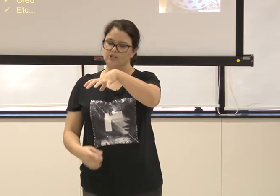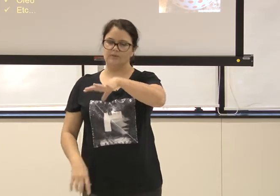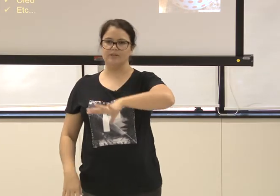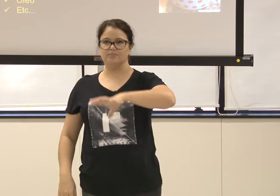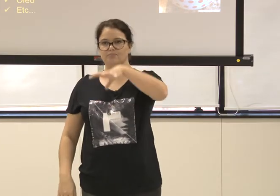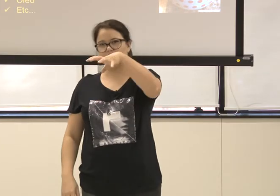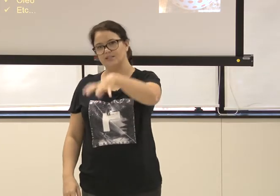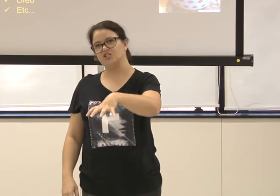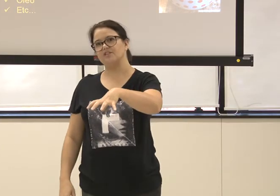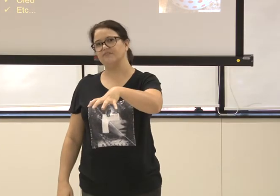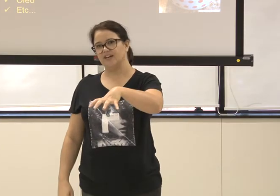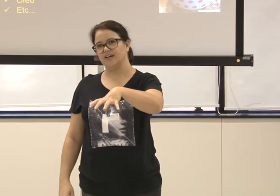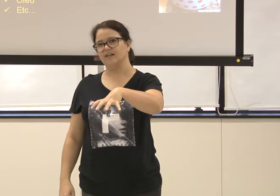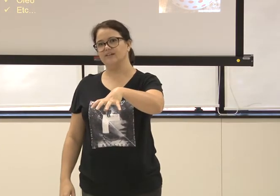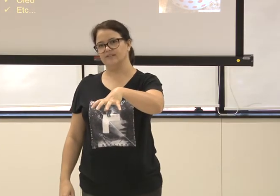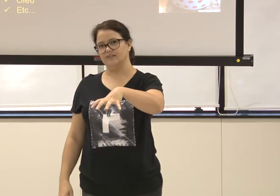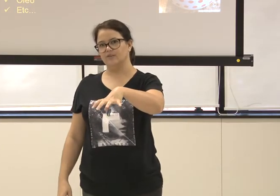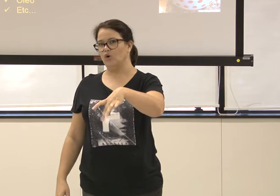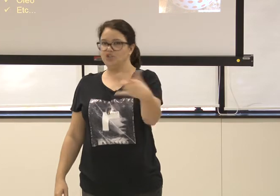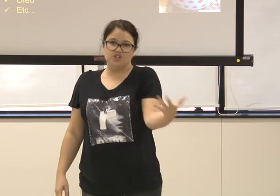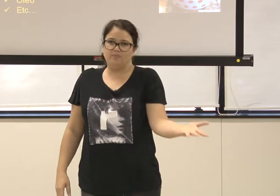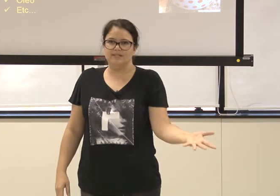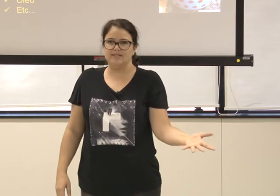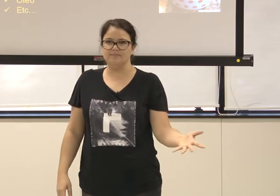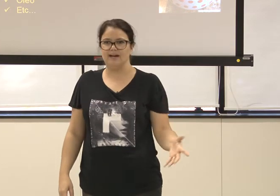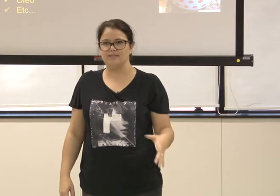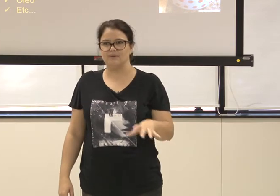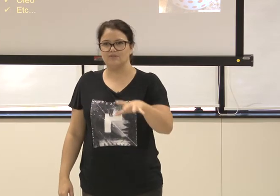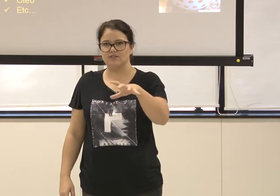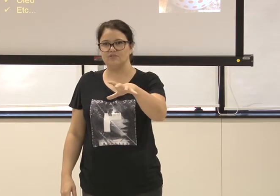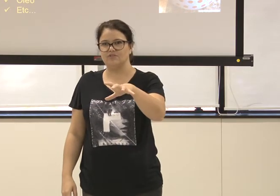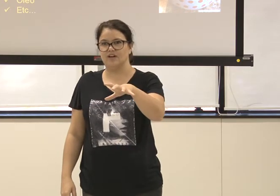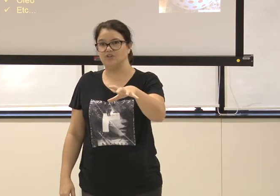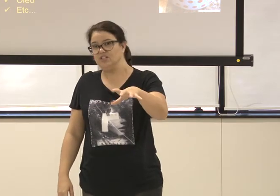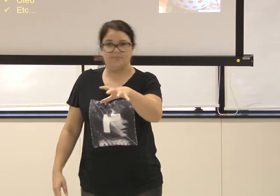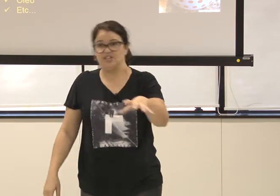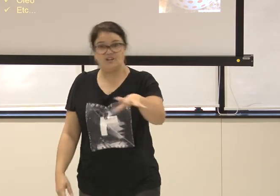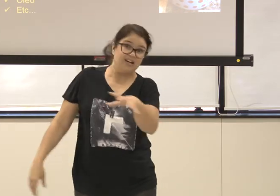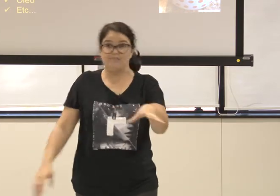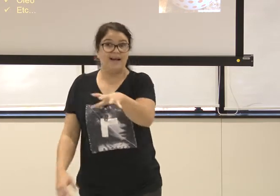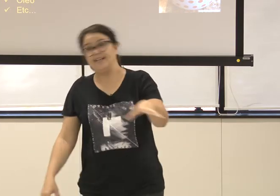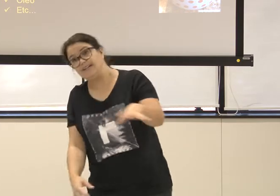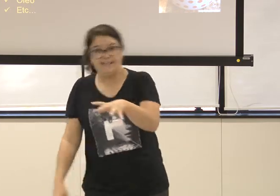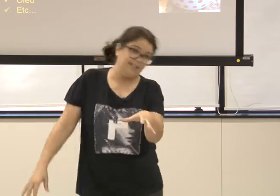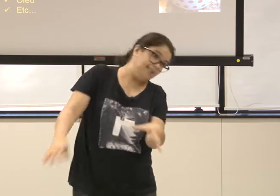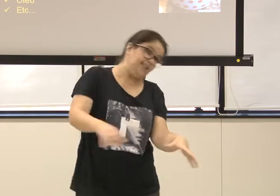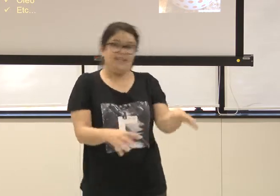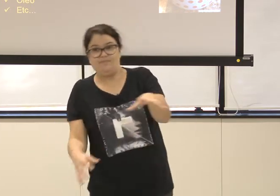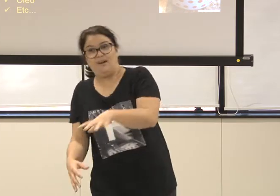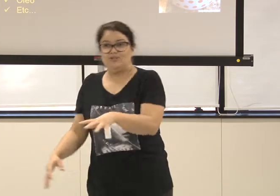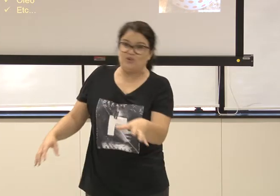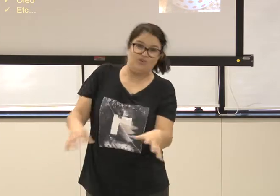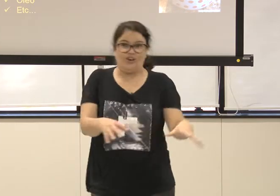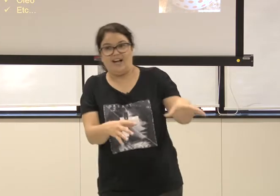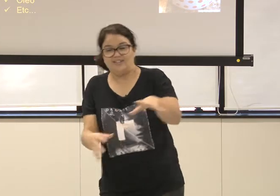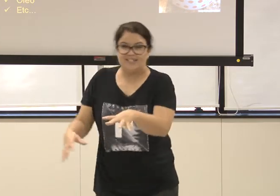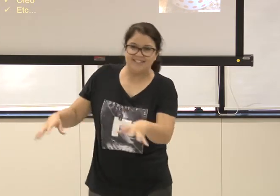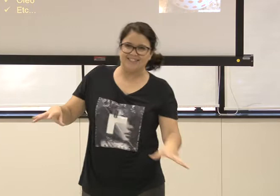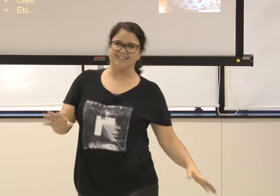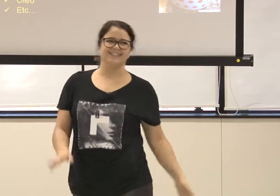Geralmente a gente fica... Hoje não precisa mais, mas os liquidificadores antigamente eram igual as máquinas. Meio descontrolado, assim.